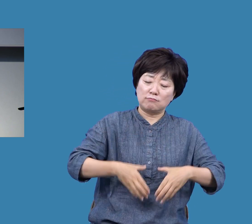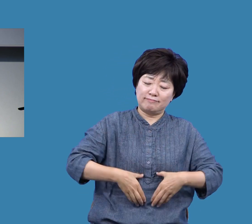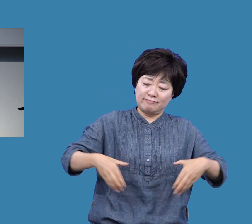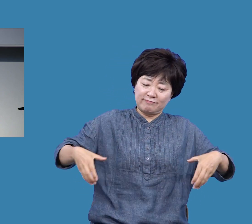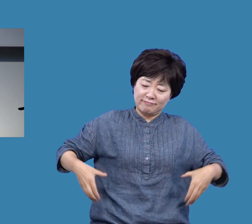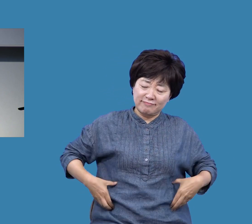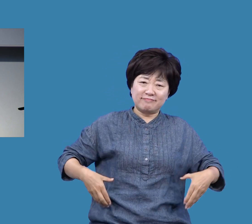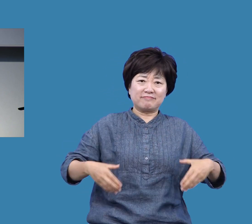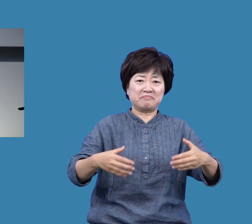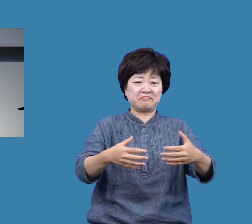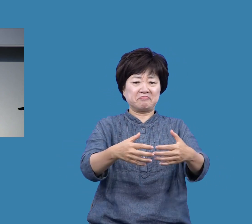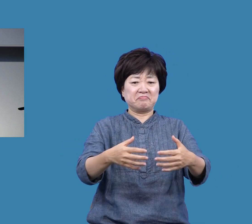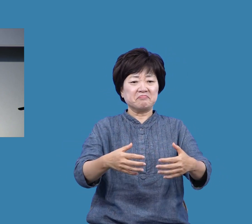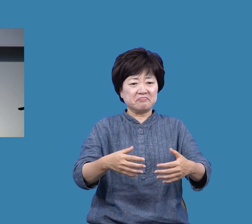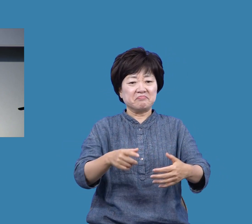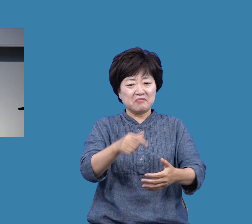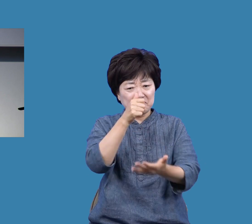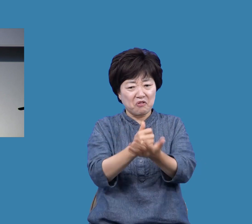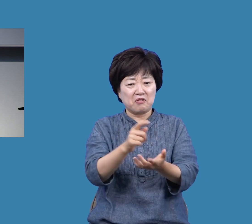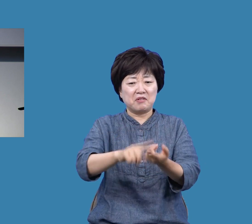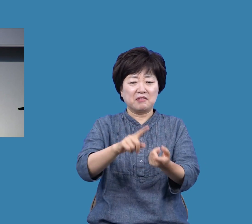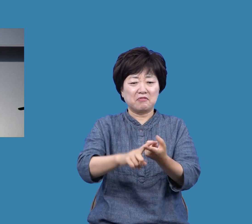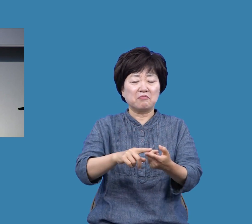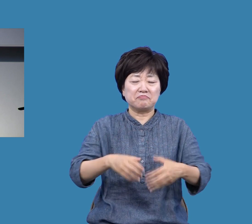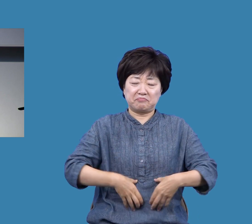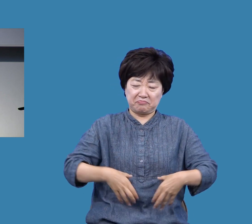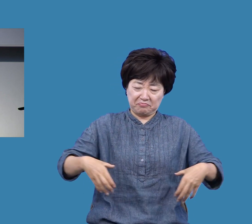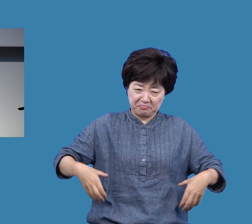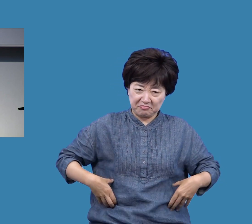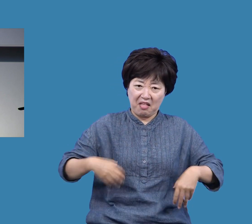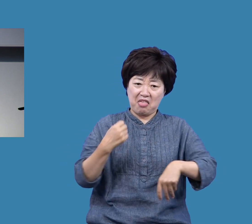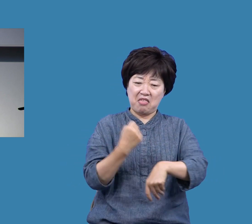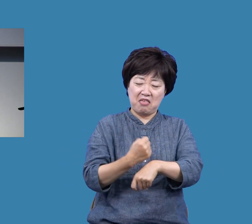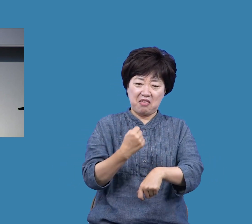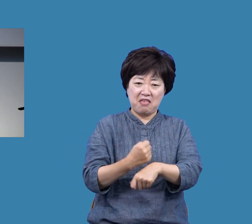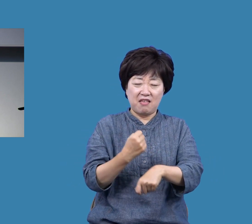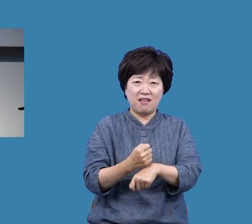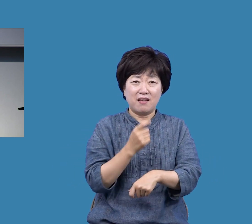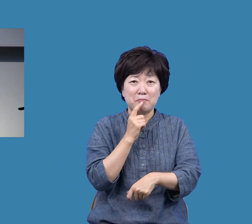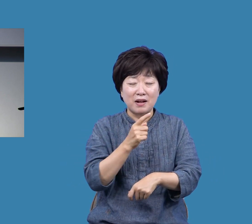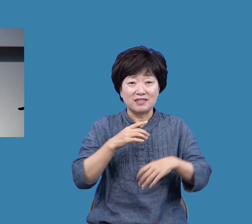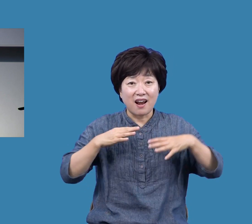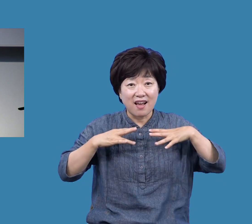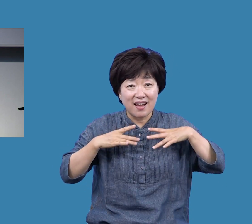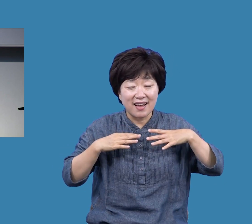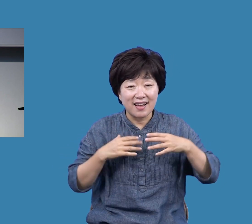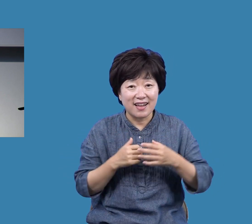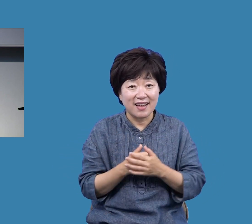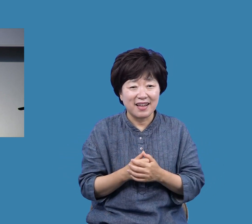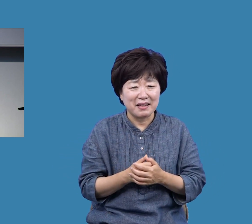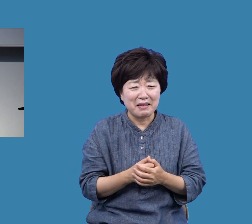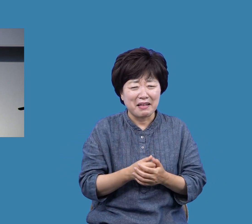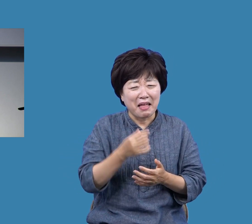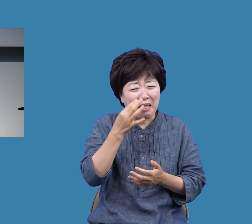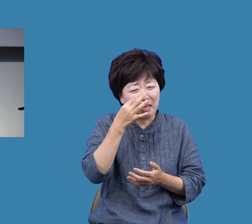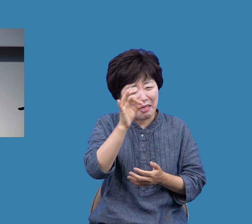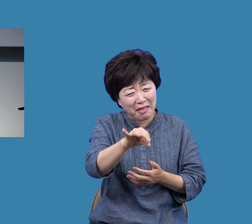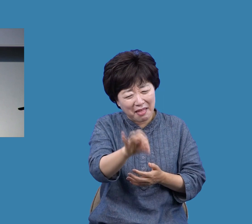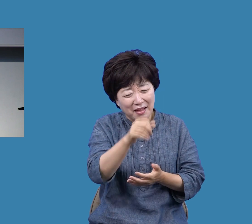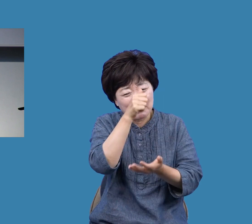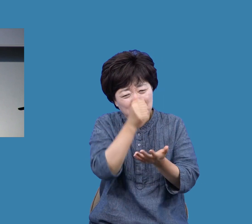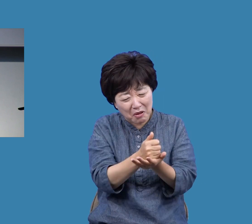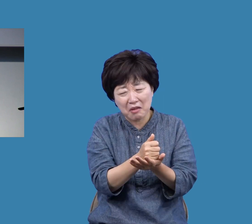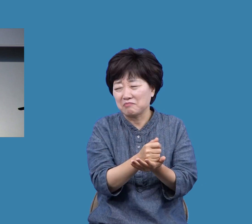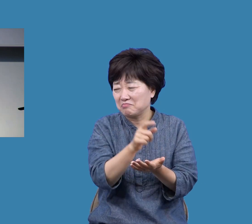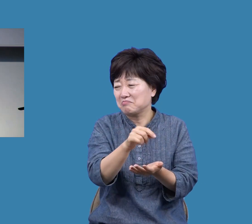거 자랑했겠지. 뭘 자랑했겠어요? 응? 뭐 죄진 거 자랑했겠어? 아, 그런 죄 정도는 우리가 용납하고 포용할